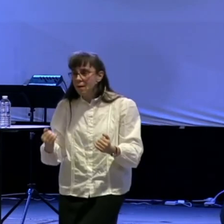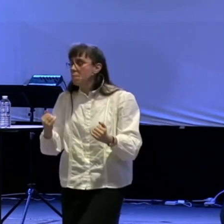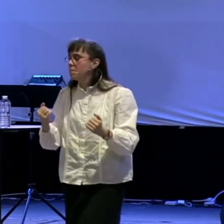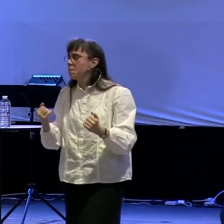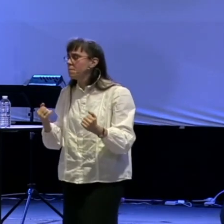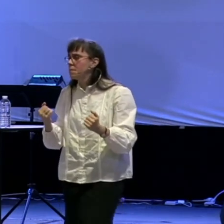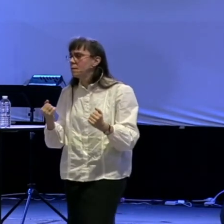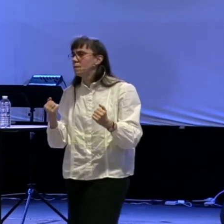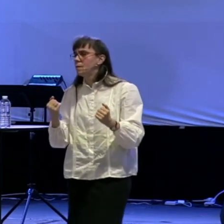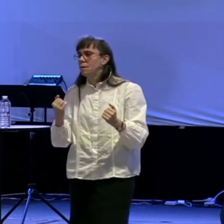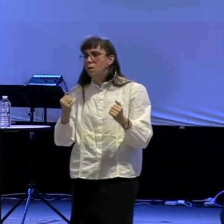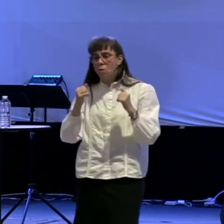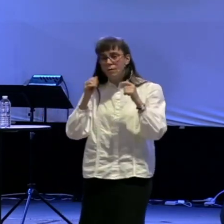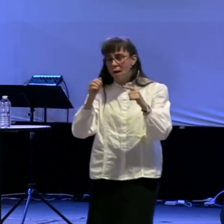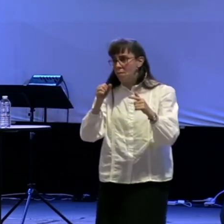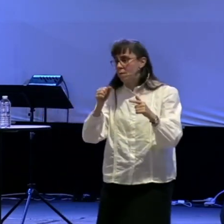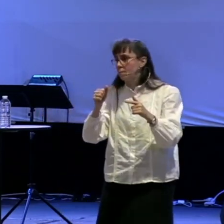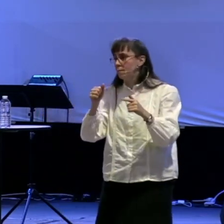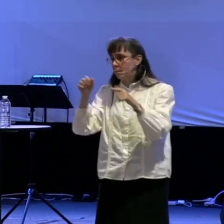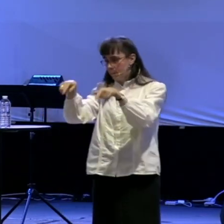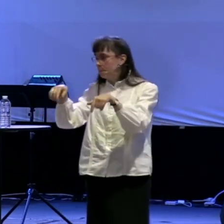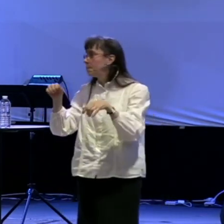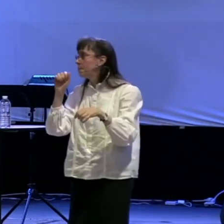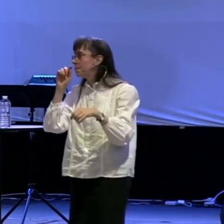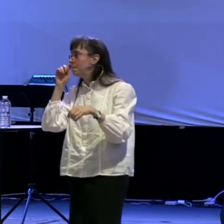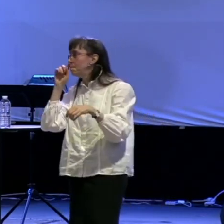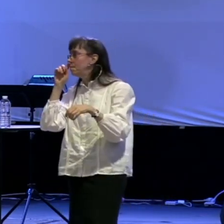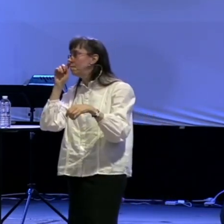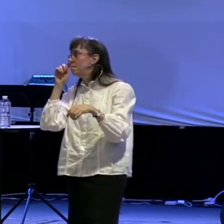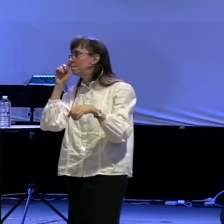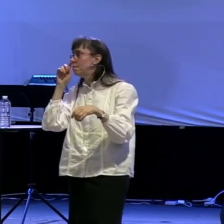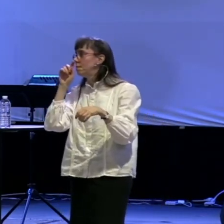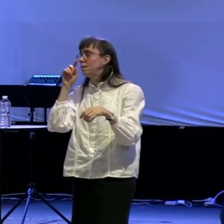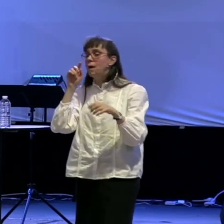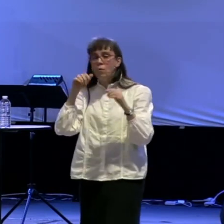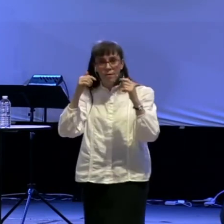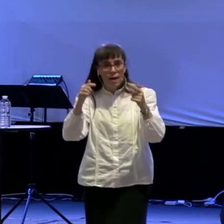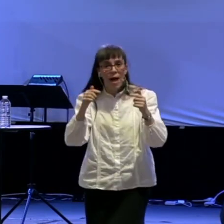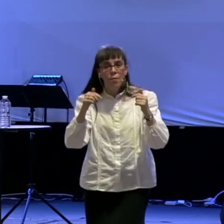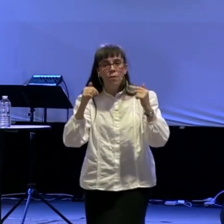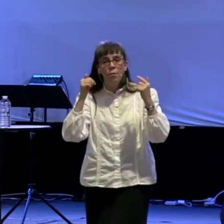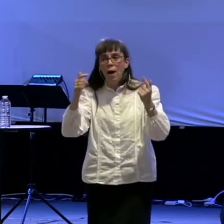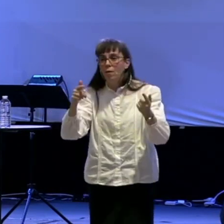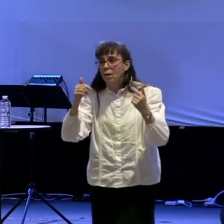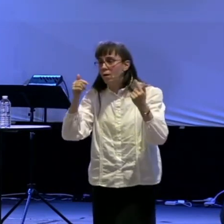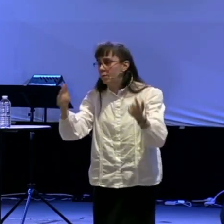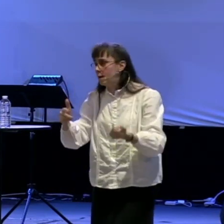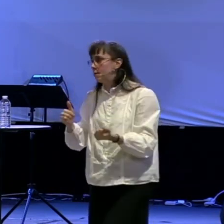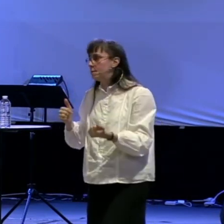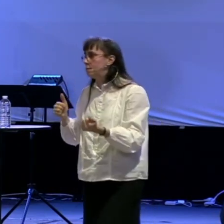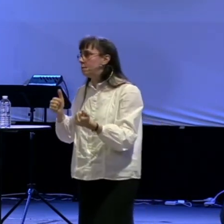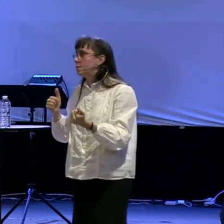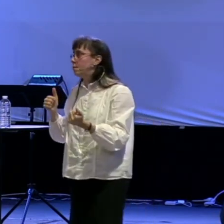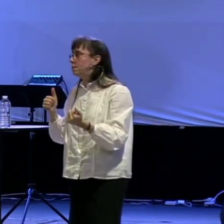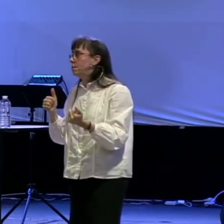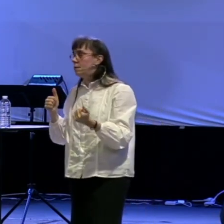time has come. Votre heure. Your time. C'est l'heure de la puissance des ténèbres. It was the time of the power of darkness.